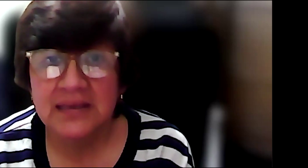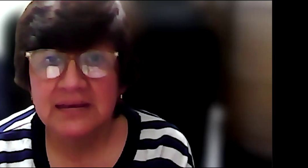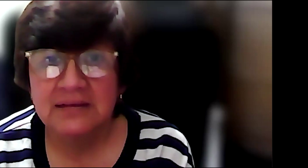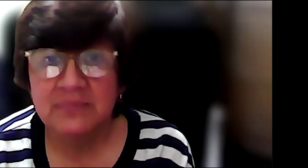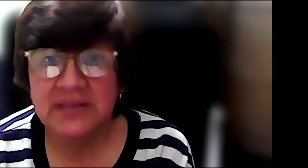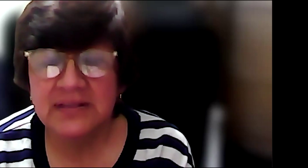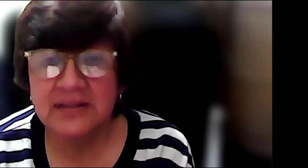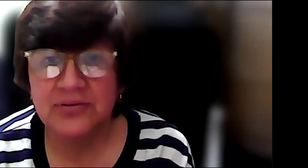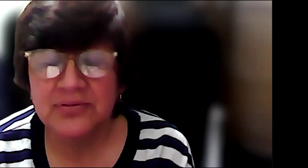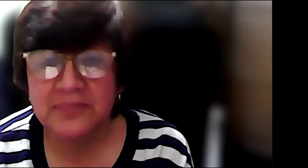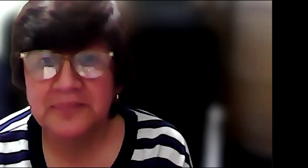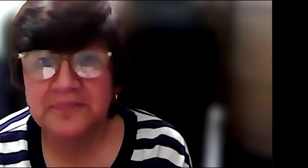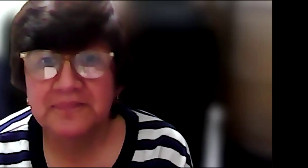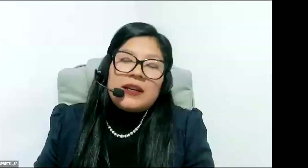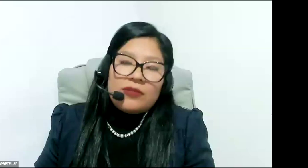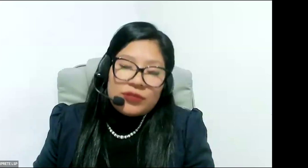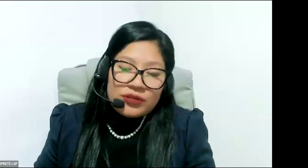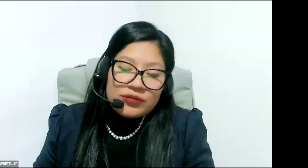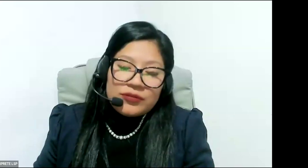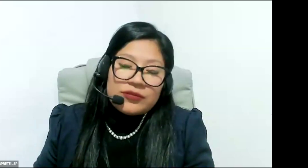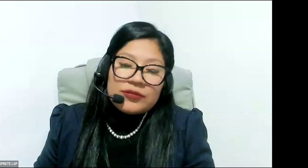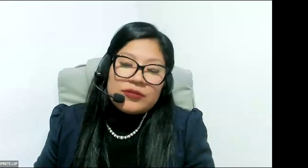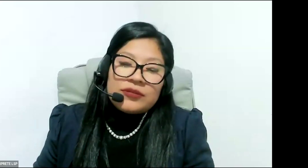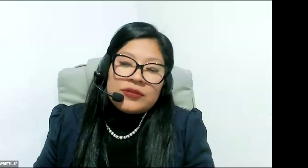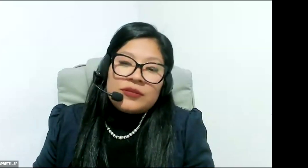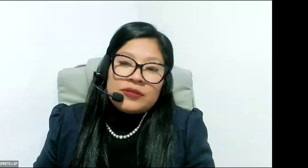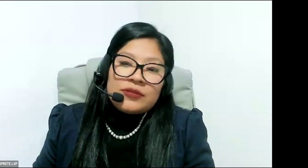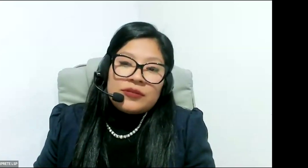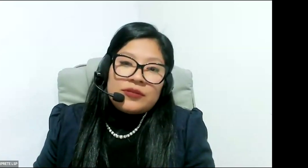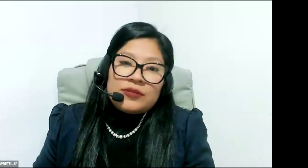siete madre de Dios Ajá ocho